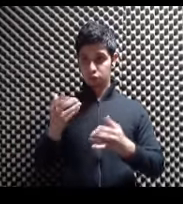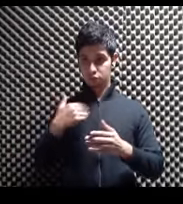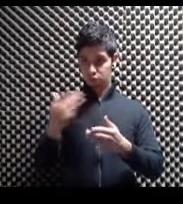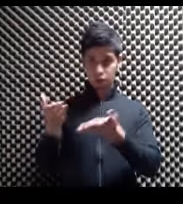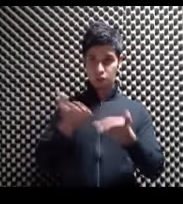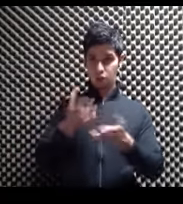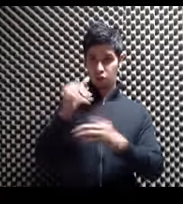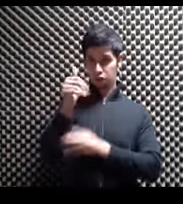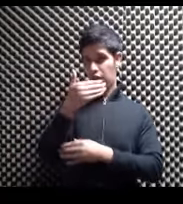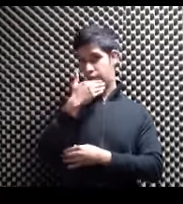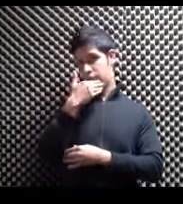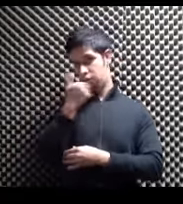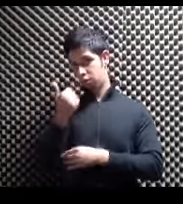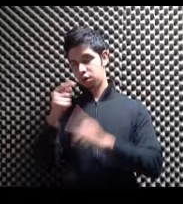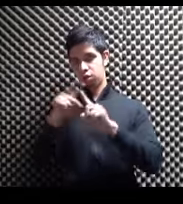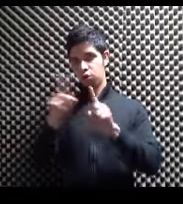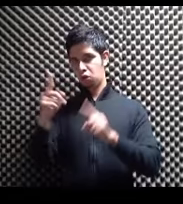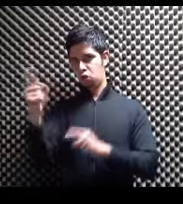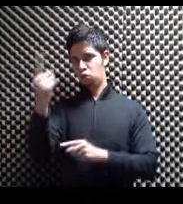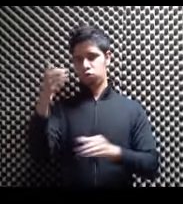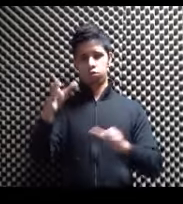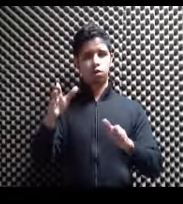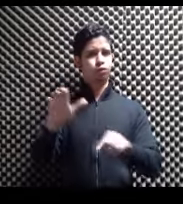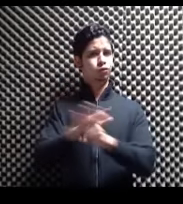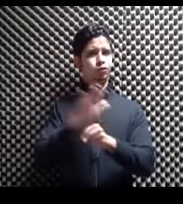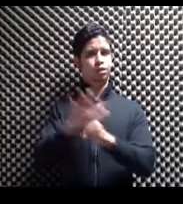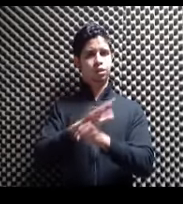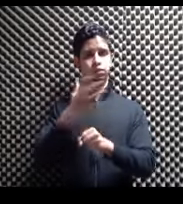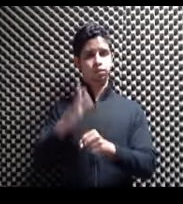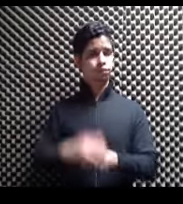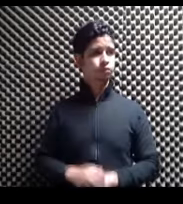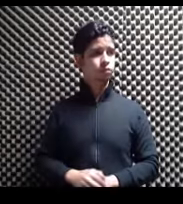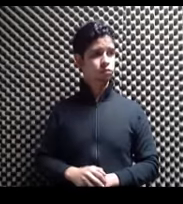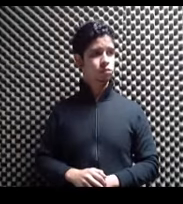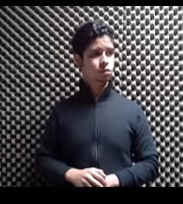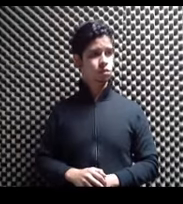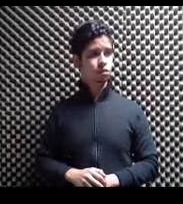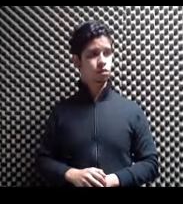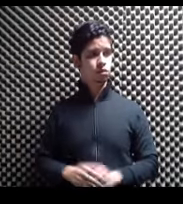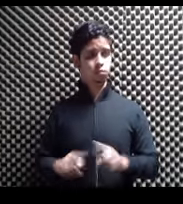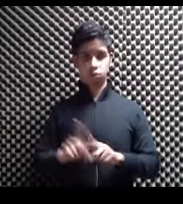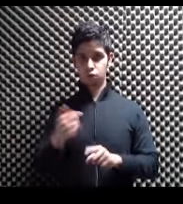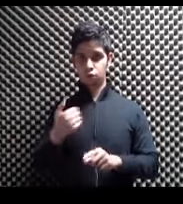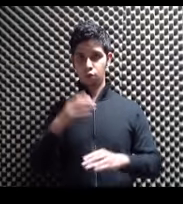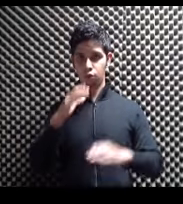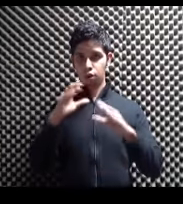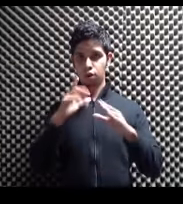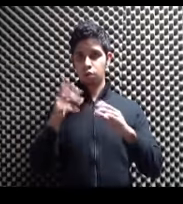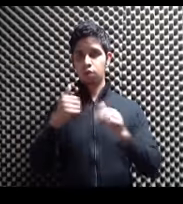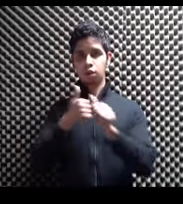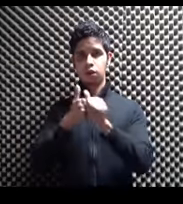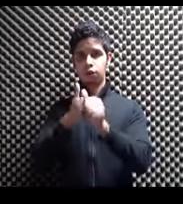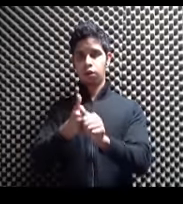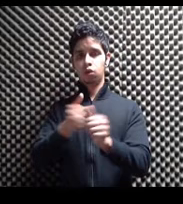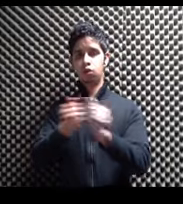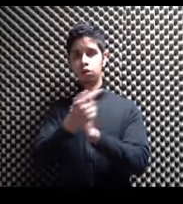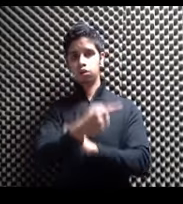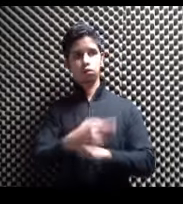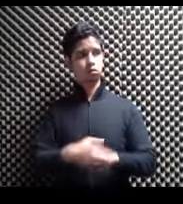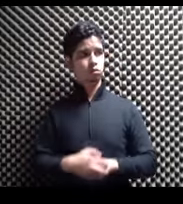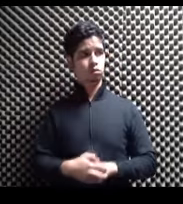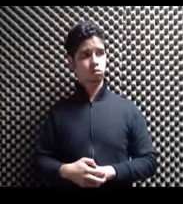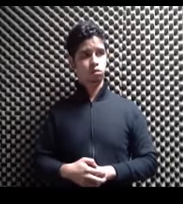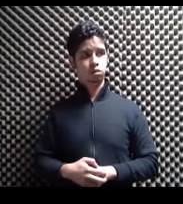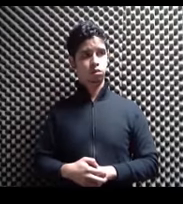O sea, que nos vamos a comunicar y vamos a darle seguimiento a esto, ¿sabes? Ok. Esta es la nueva. Esta es la nueva